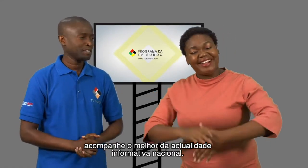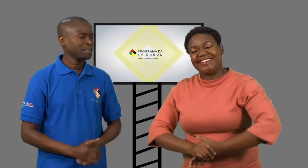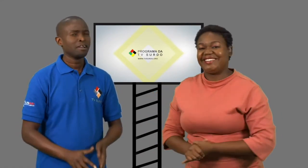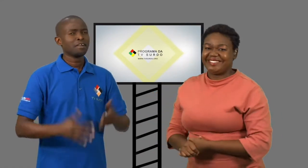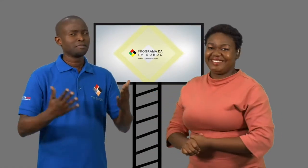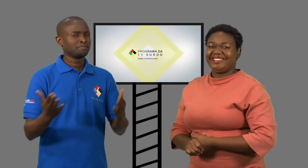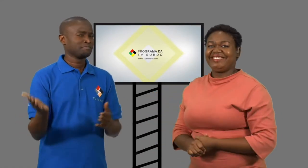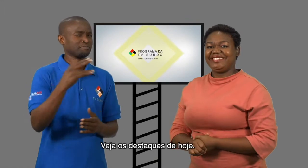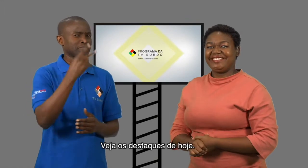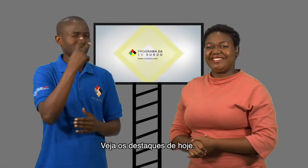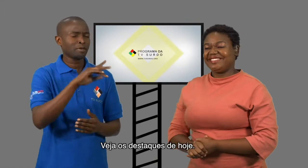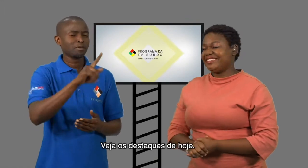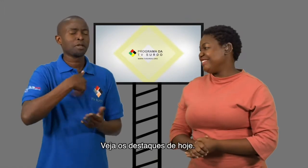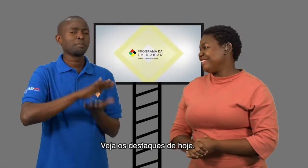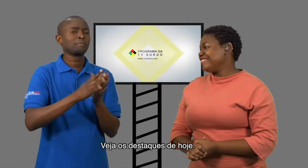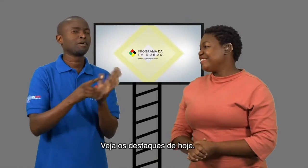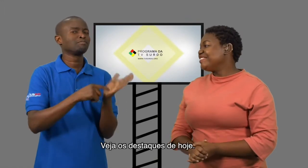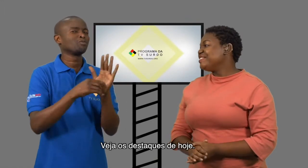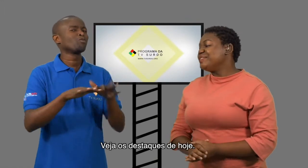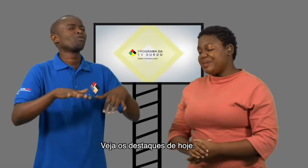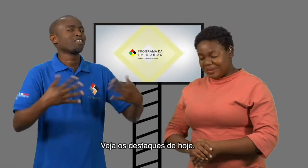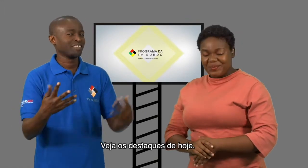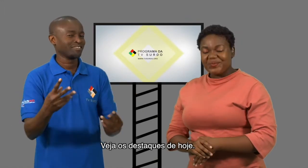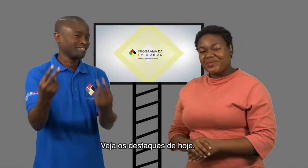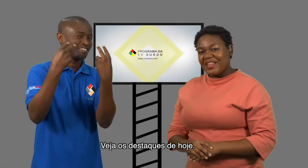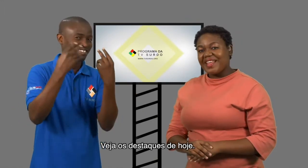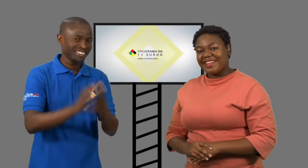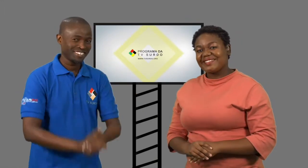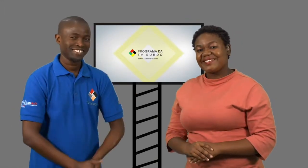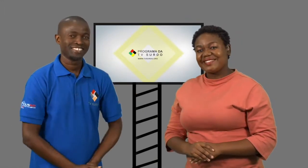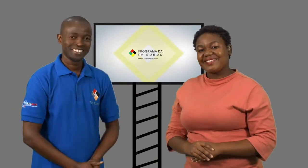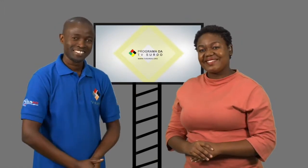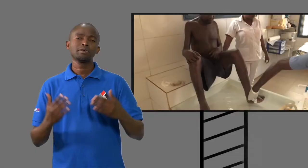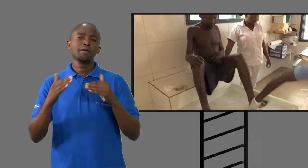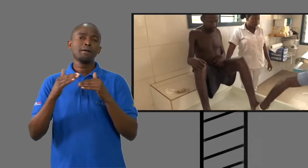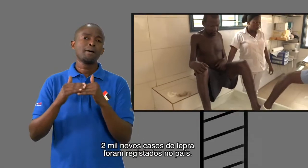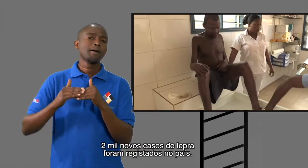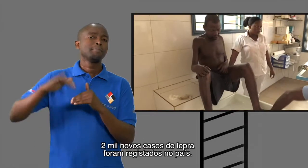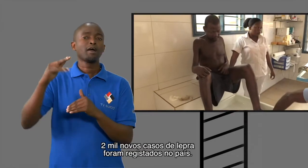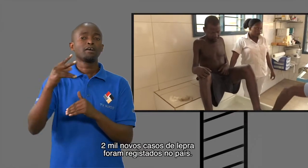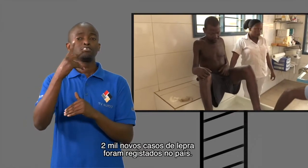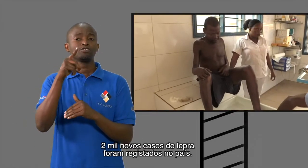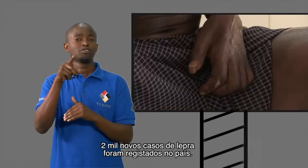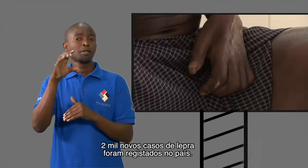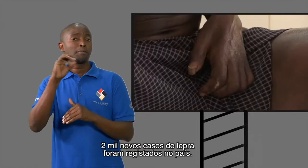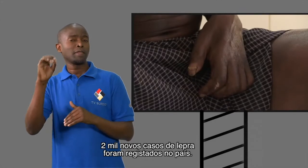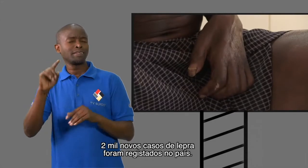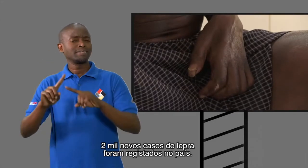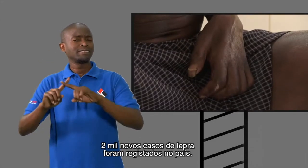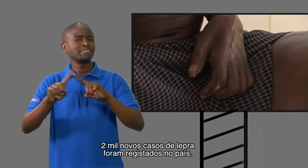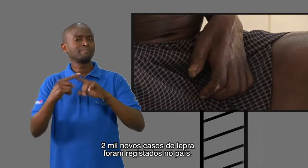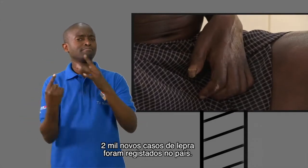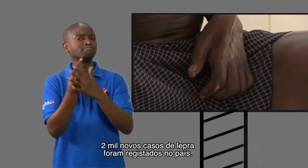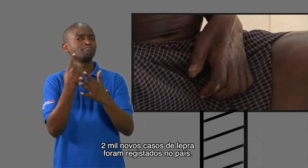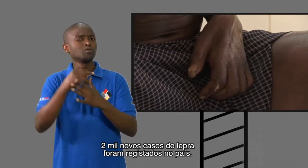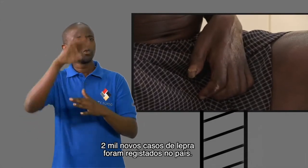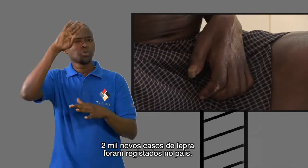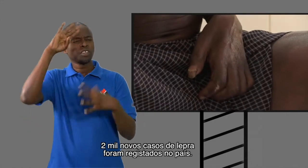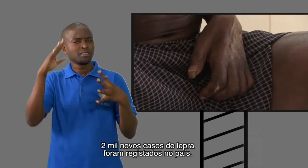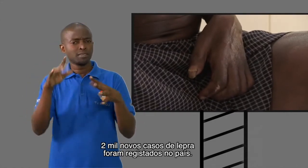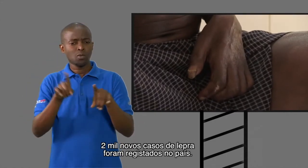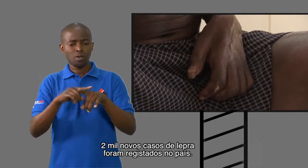nacional. Veja os destaques de hoje. 2 mil novos casos de lepra